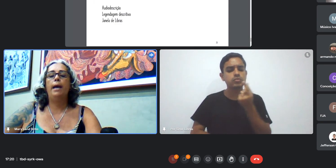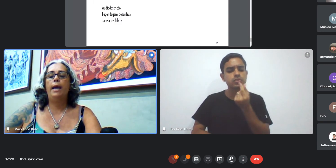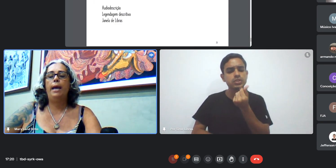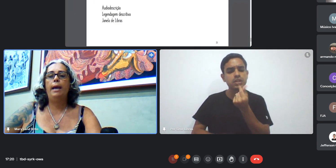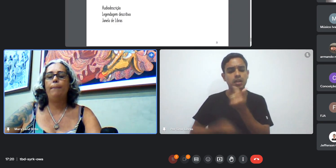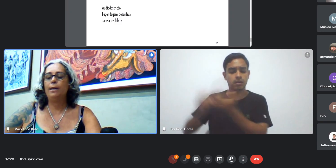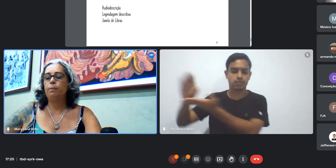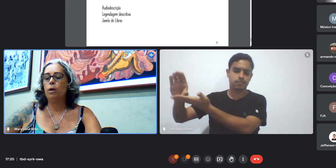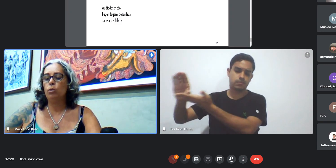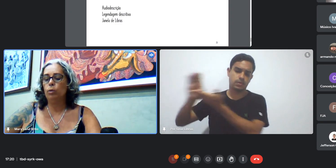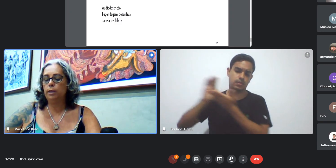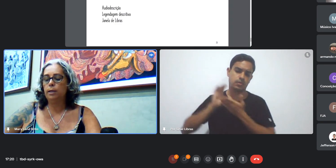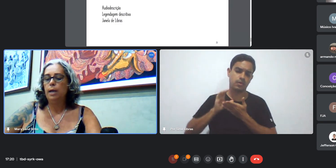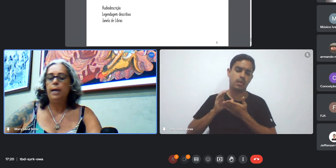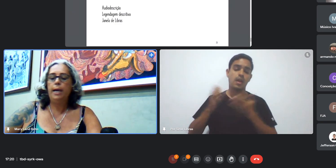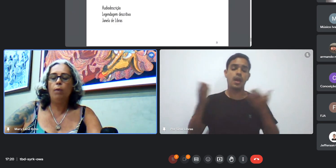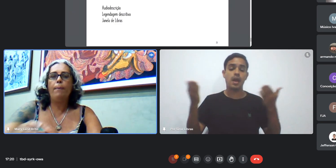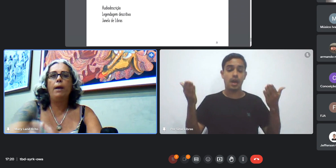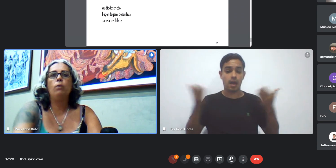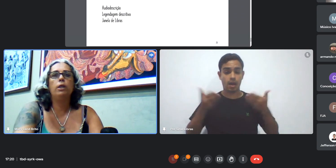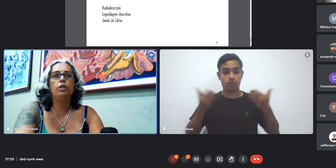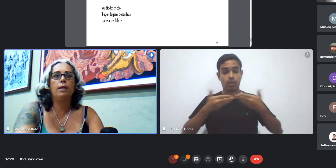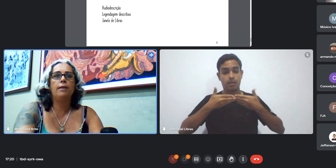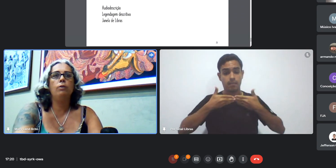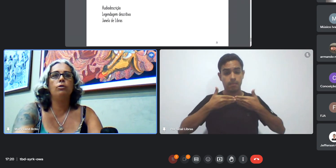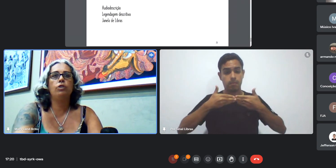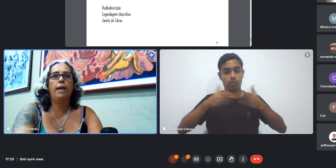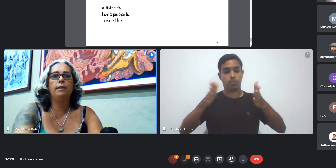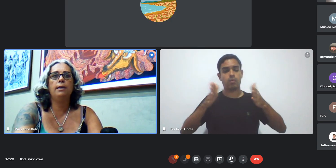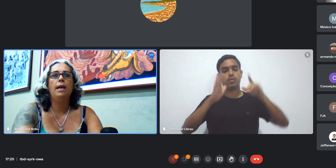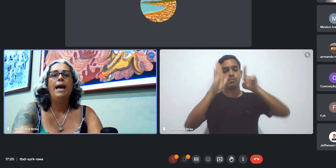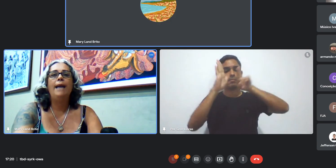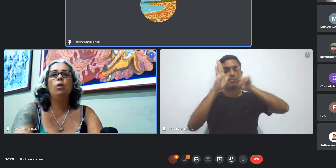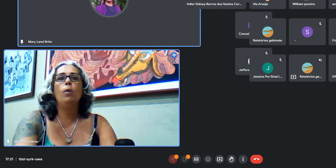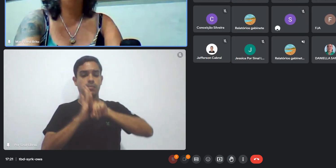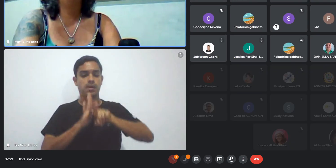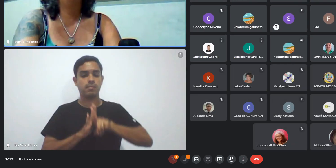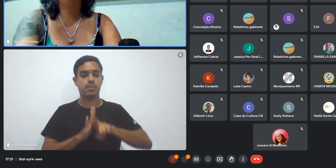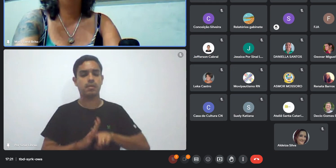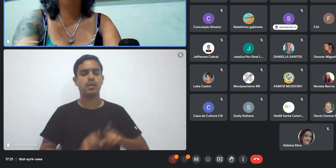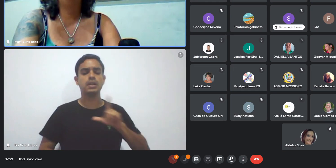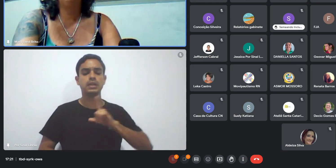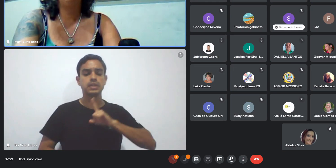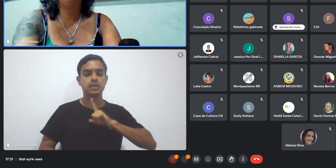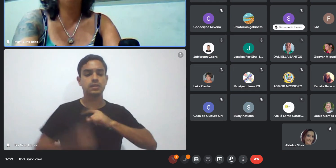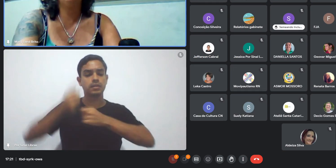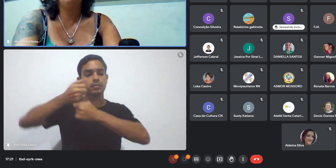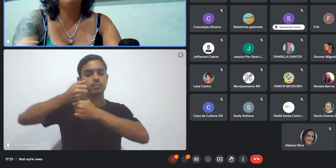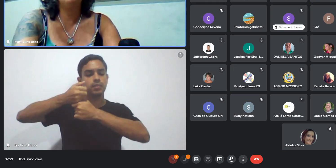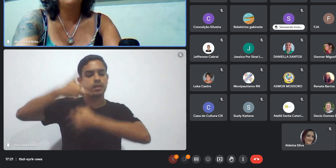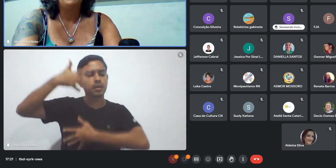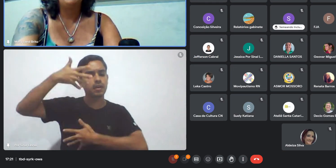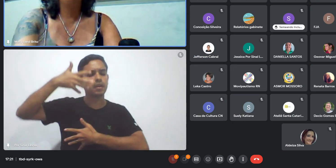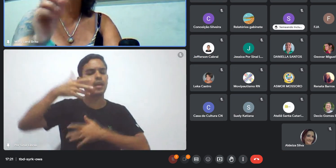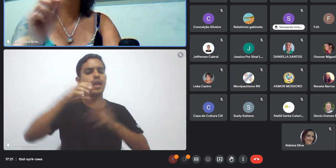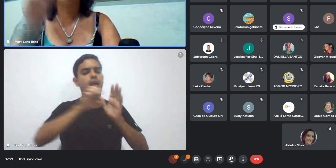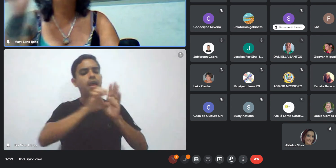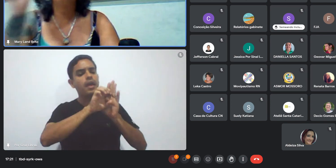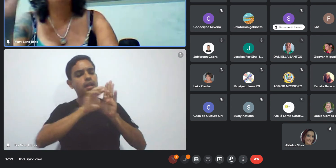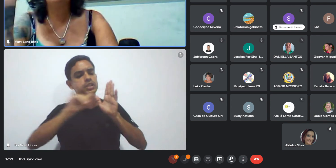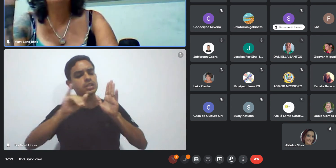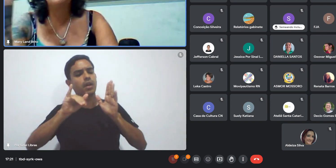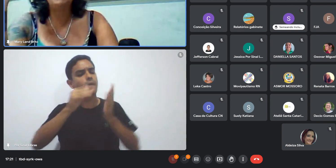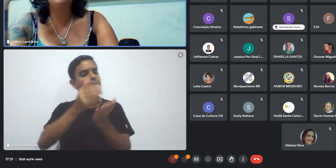aqui para as perguntas. E uma pergunta que já saiu no chat é de quando os editais vão estar disponíveis. A gente